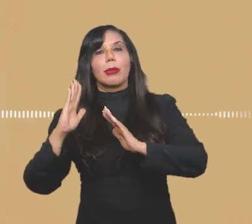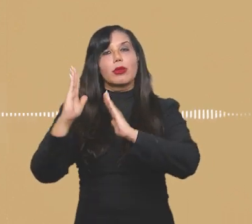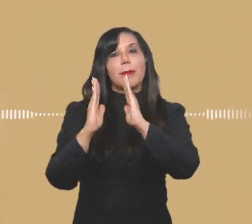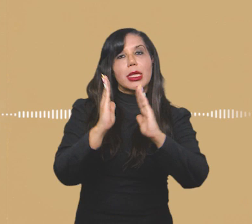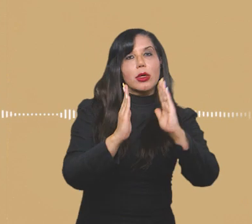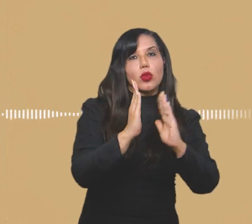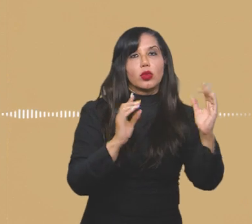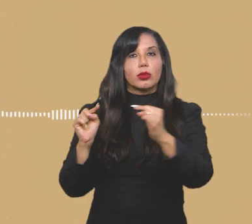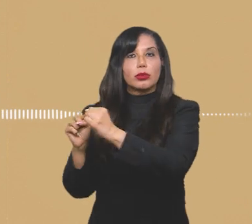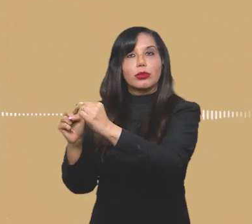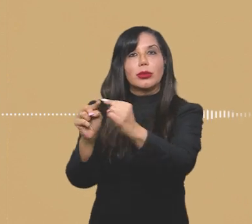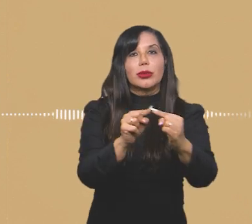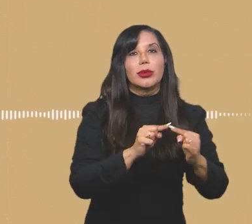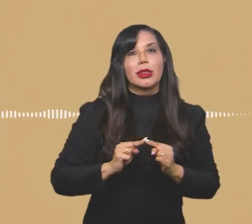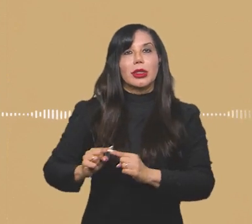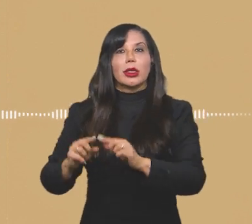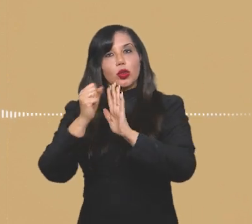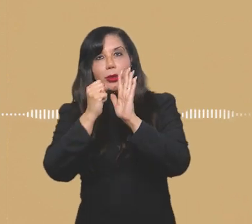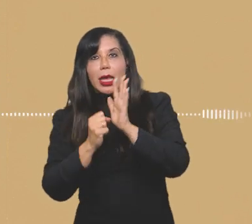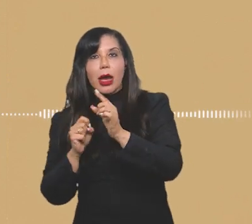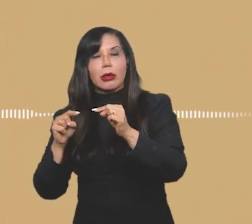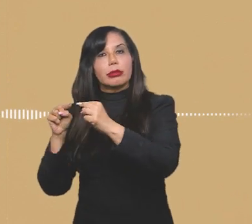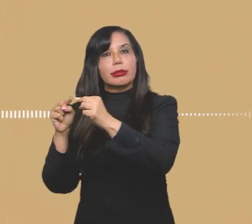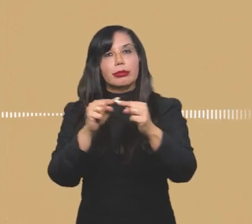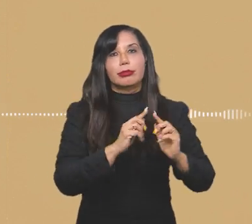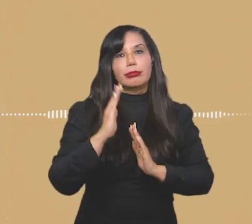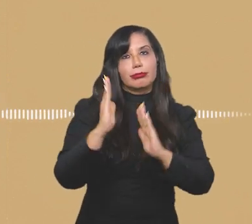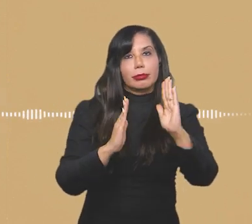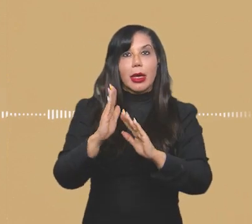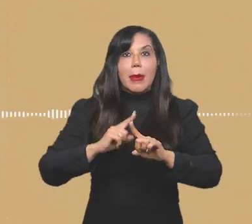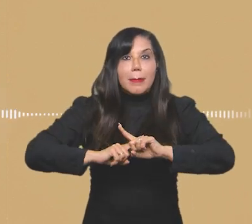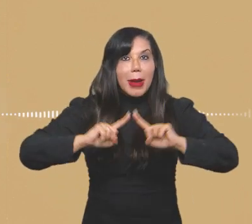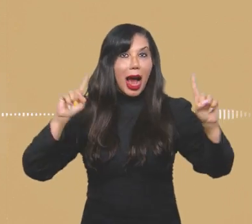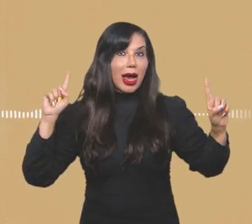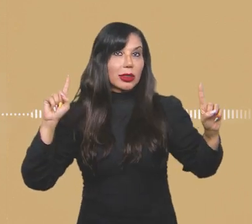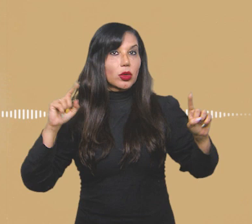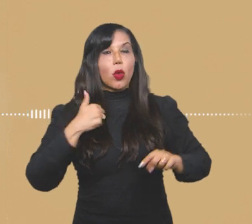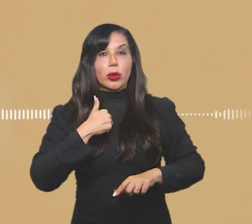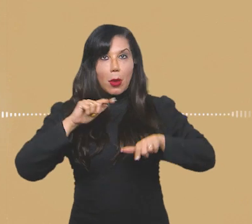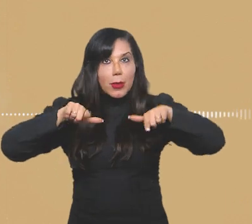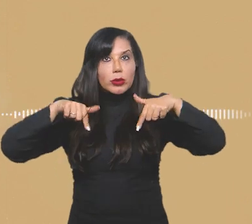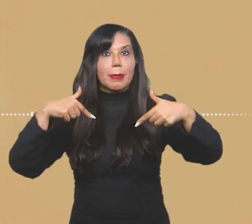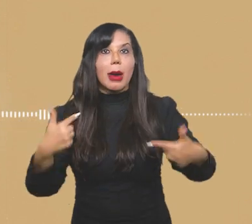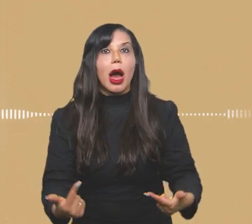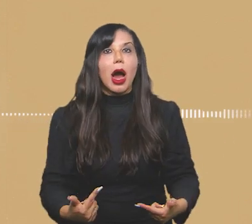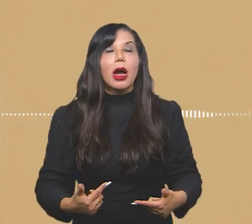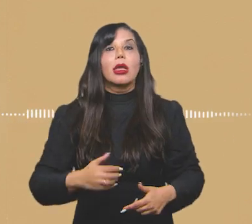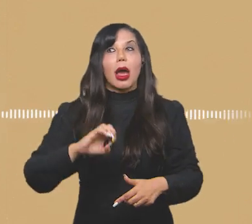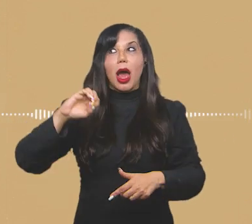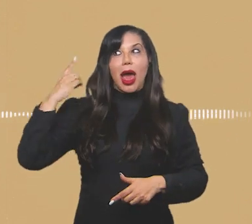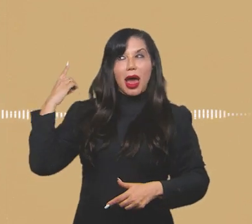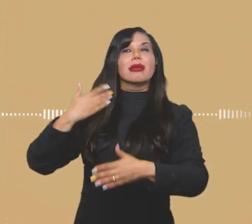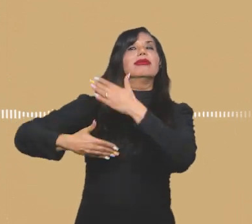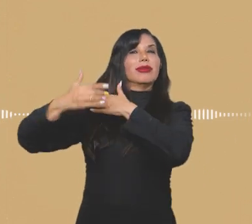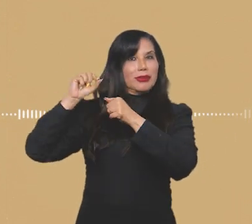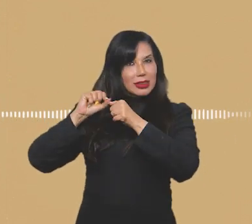tempo, assim, sabe? Dentro do seu século e da sua era, assim. Mas o que eu faço, os meus já